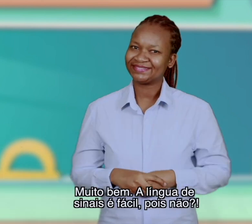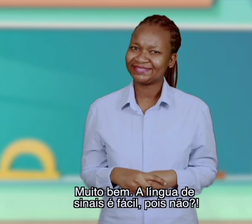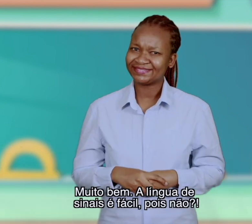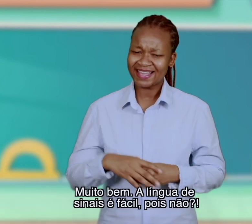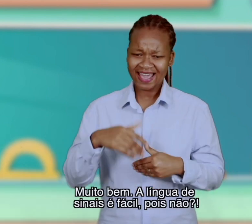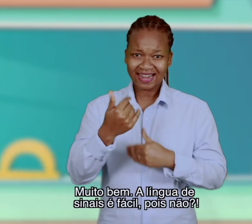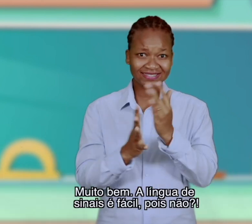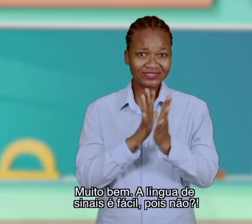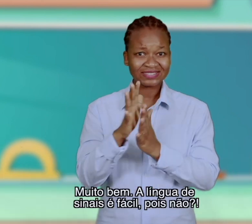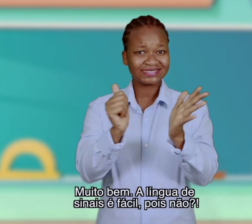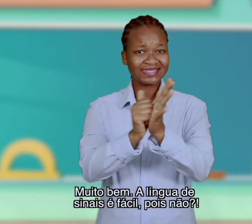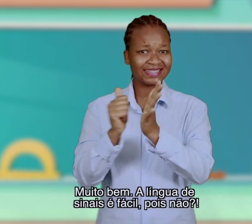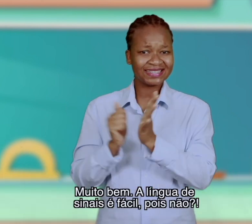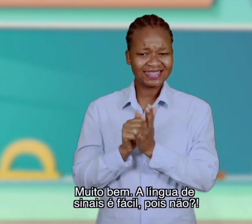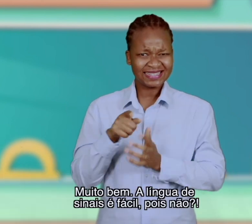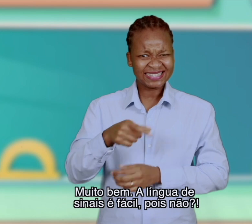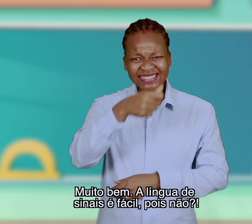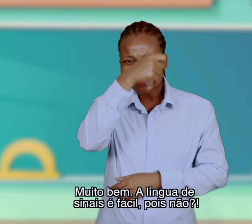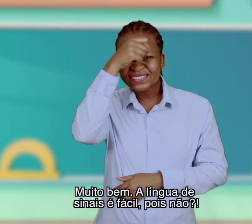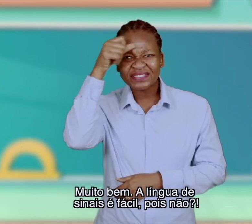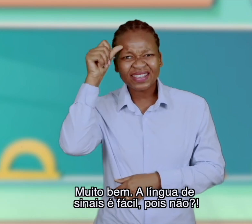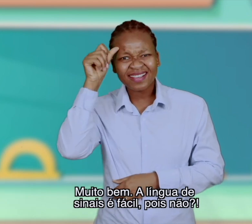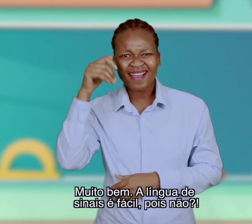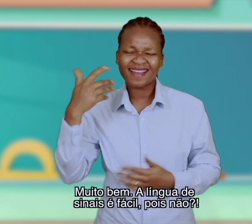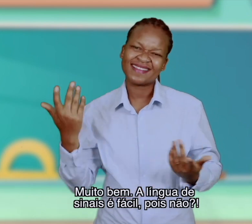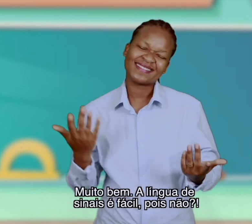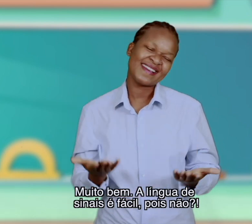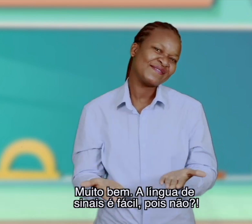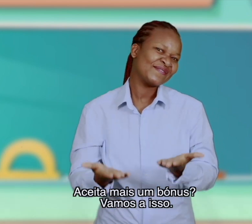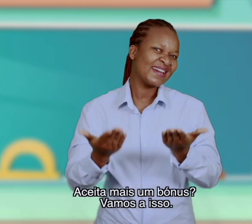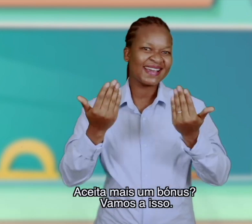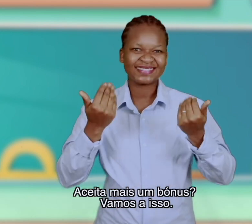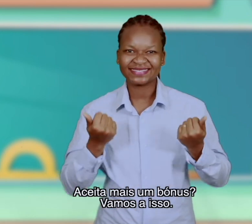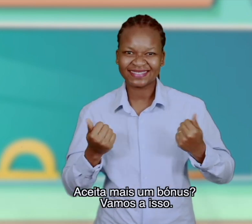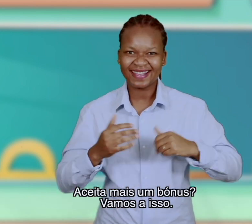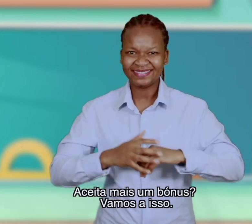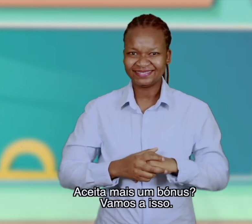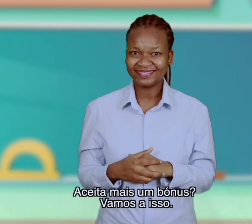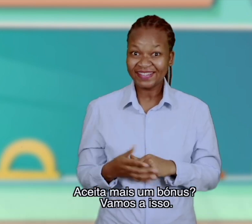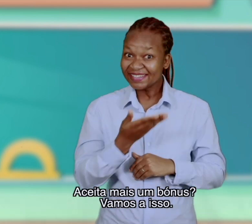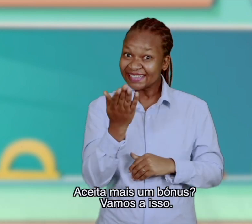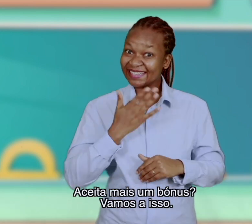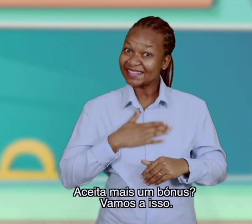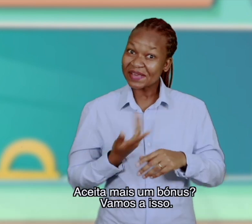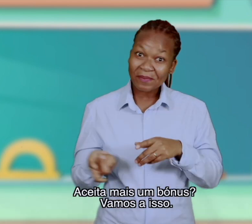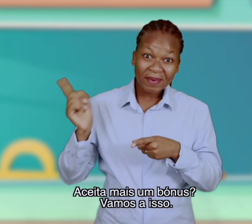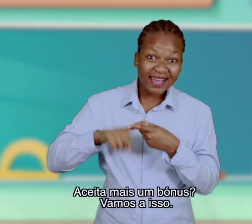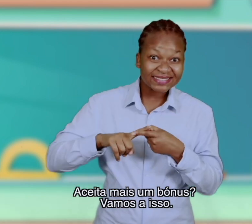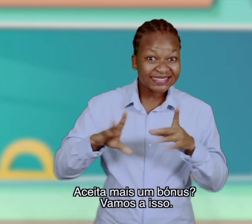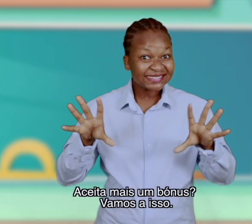Muito bem! A língua de sinais é fácil, pois não? Aceita mais um bônus? Vamos a isso!